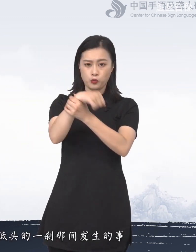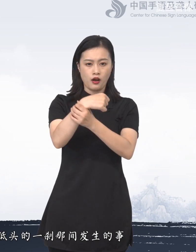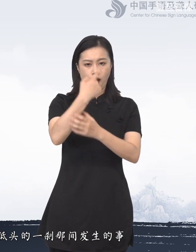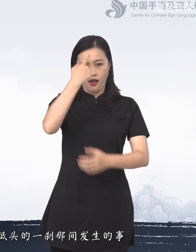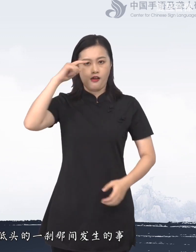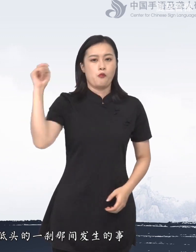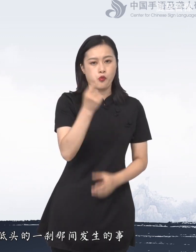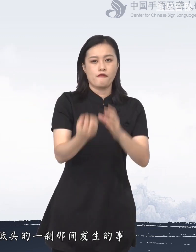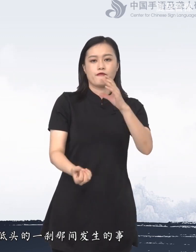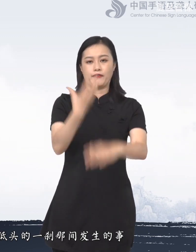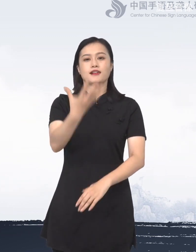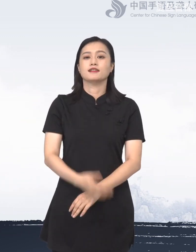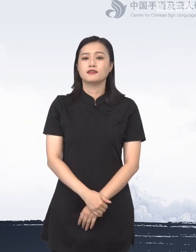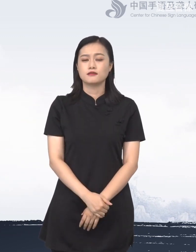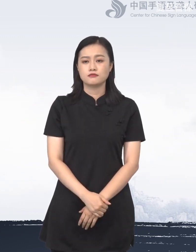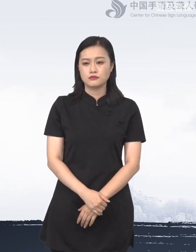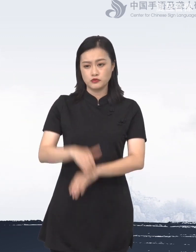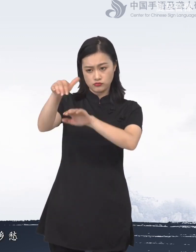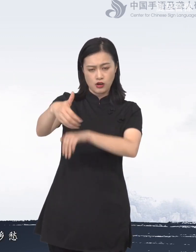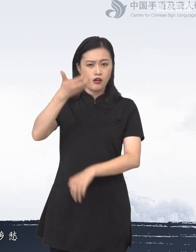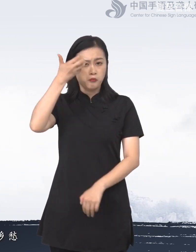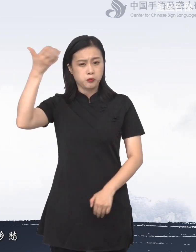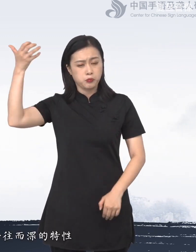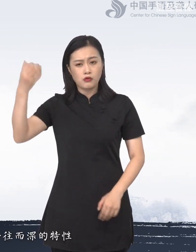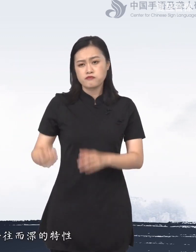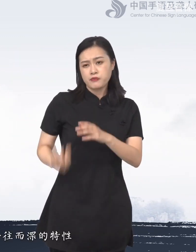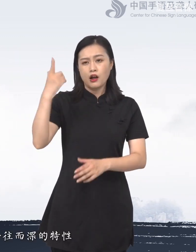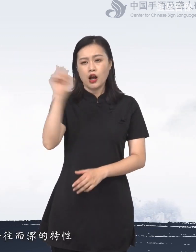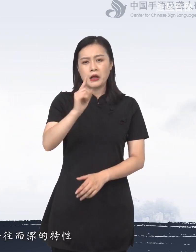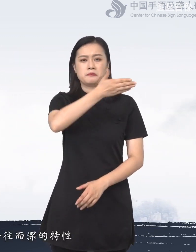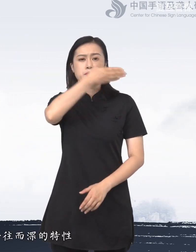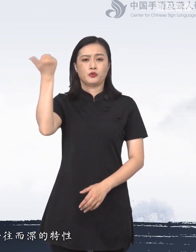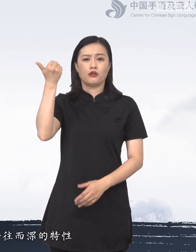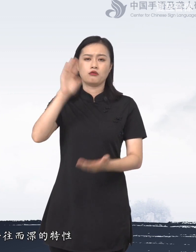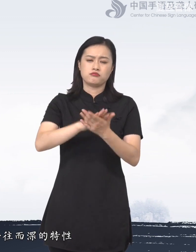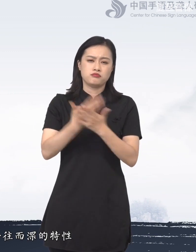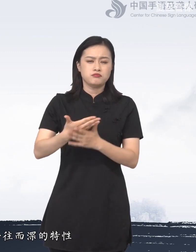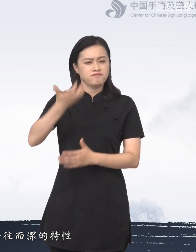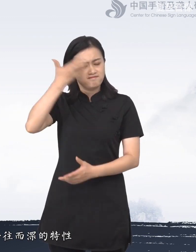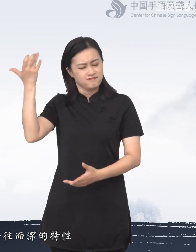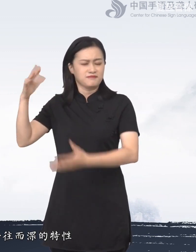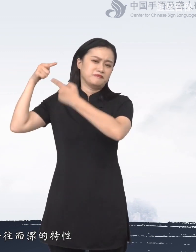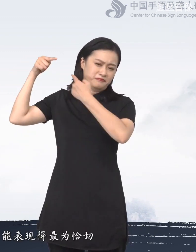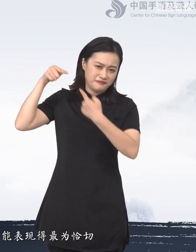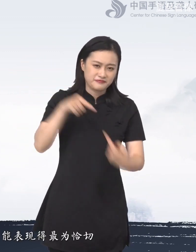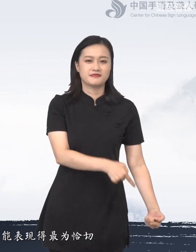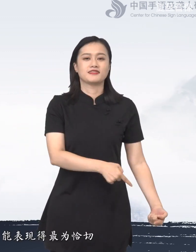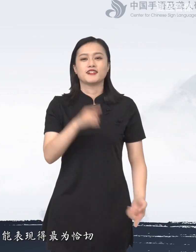刹那间发生的事。乡愁不知所起，一往而深的特性，只有在